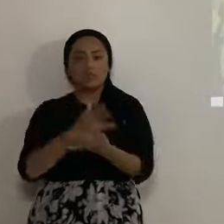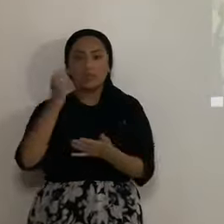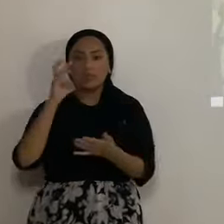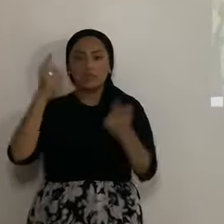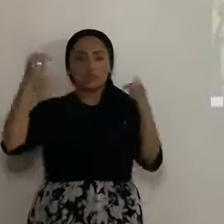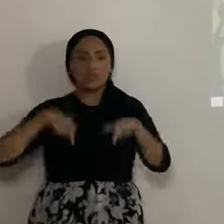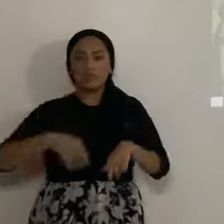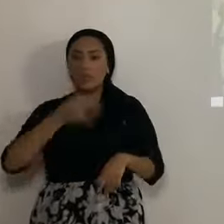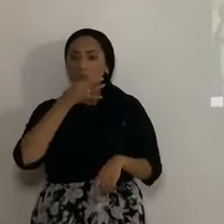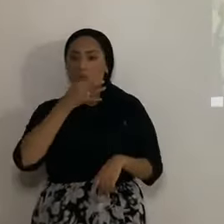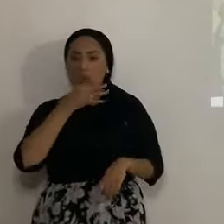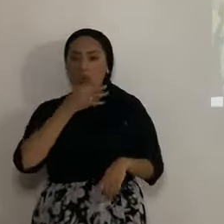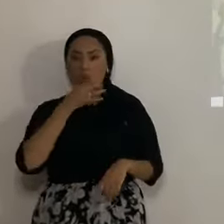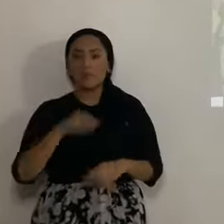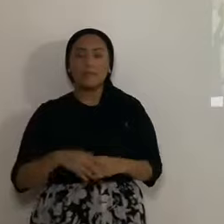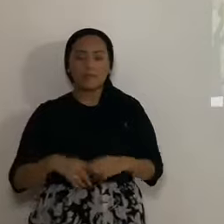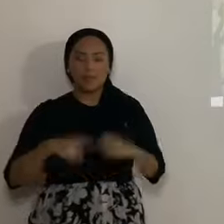punto, aleluya,